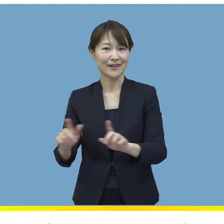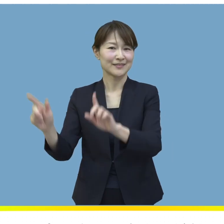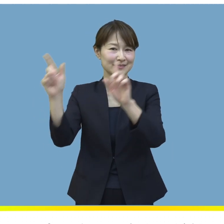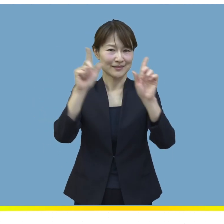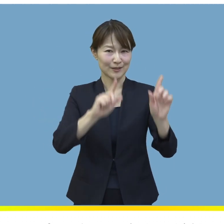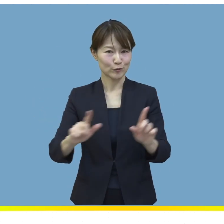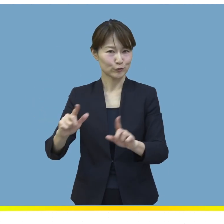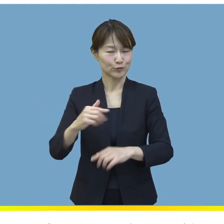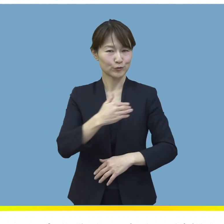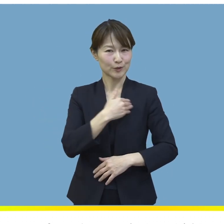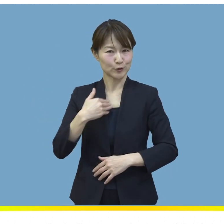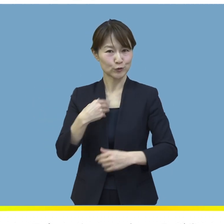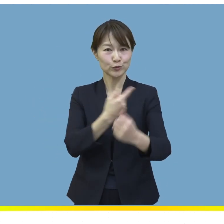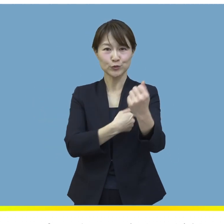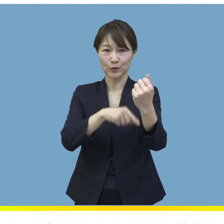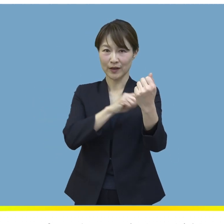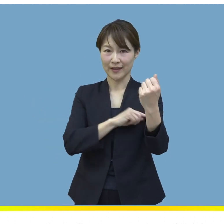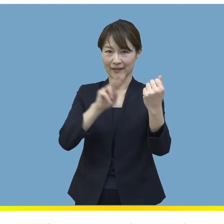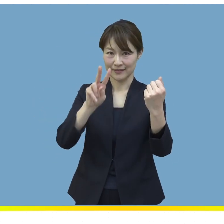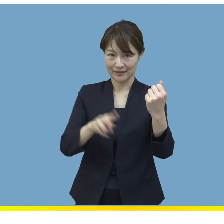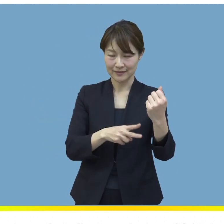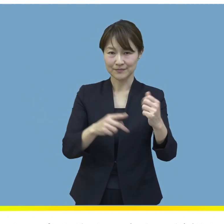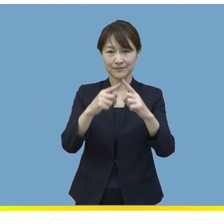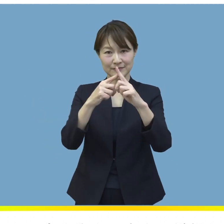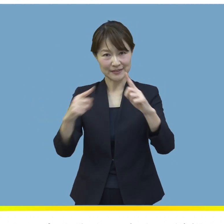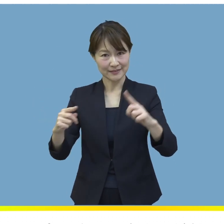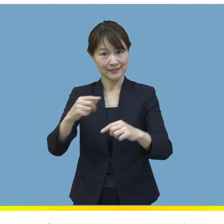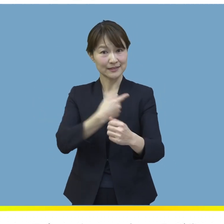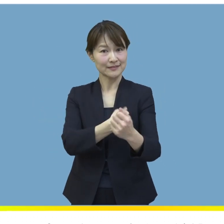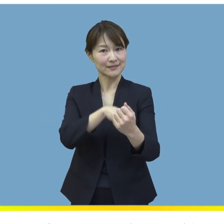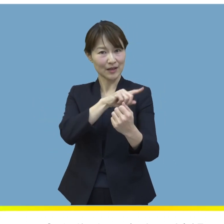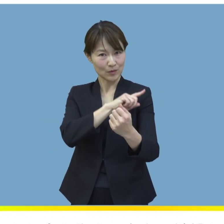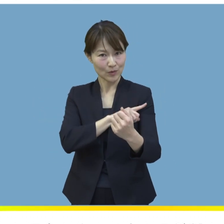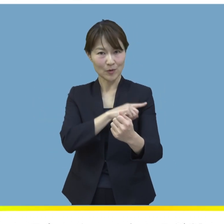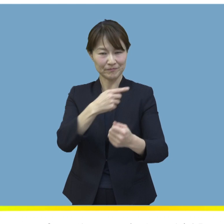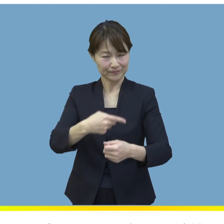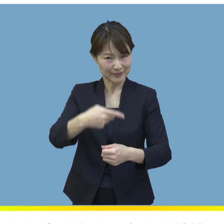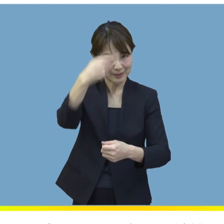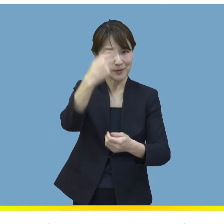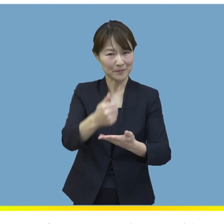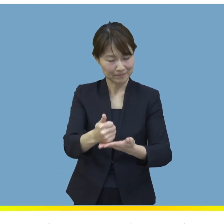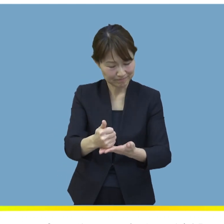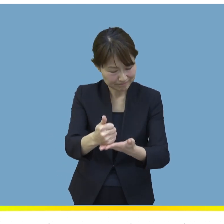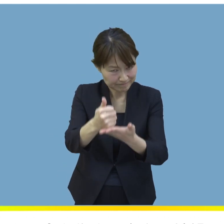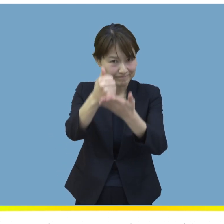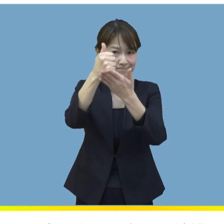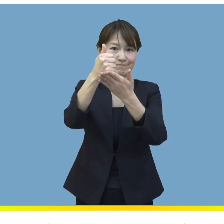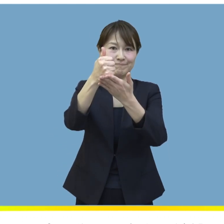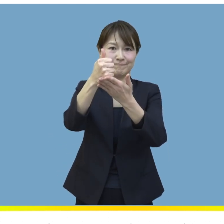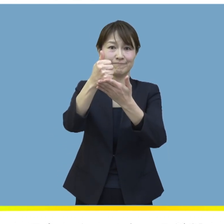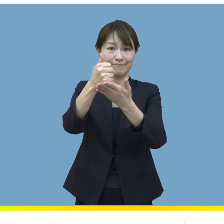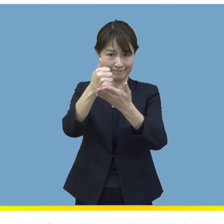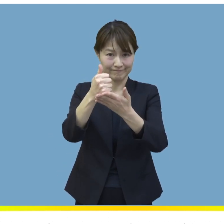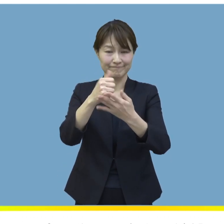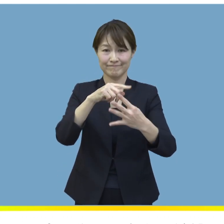こと権利人権を一番大切にすること